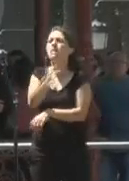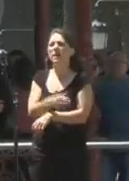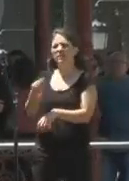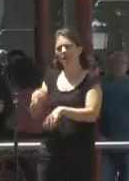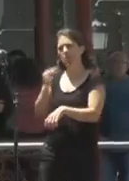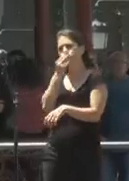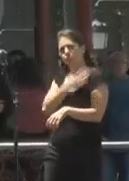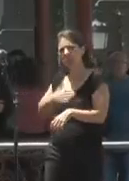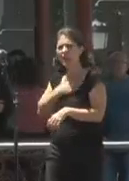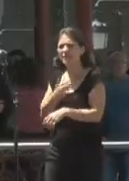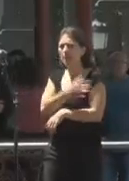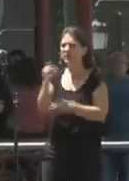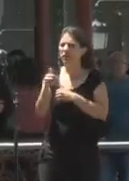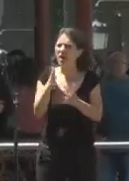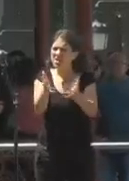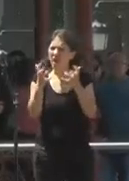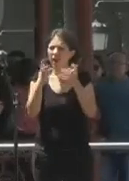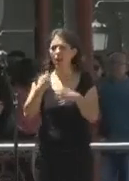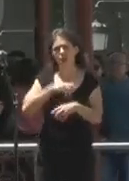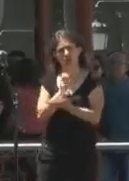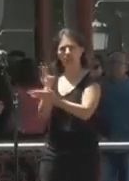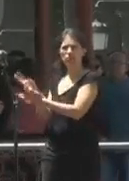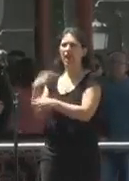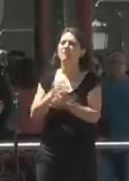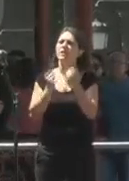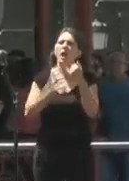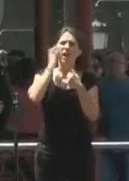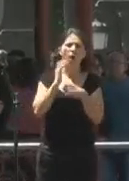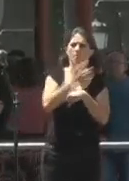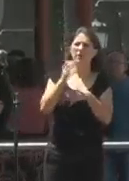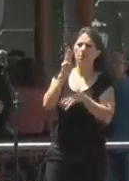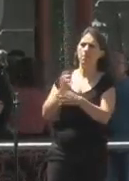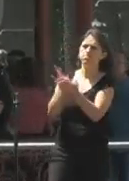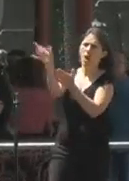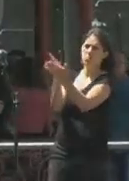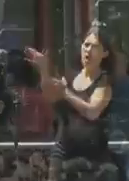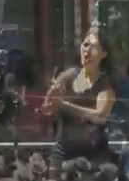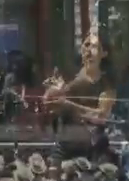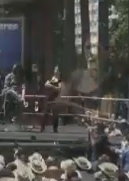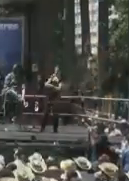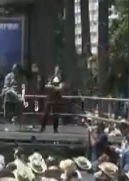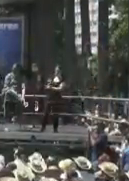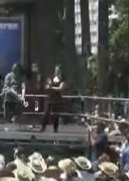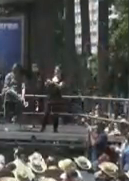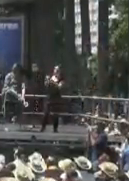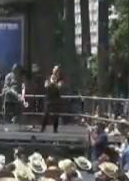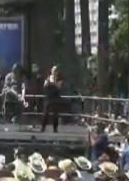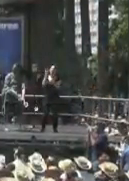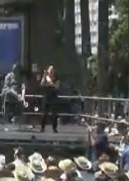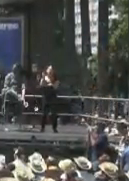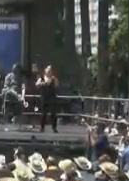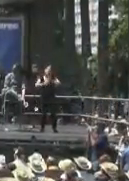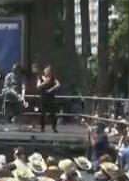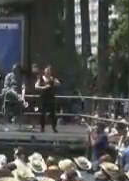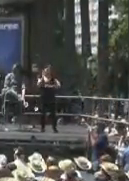bienestar y para ganar el futuro y para echar fuera a Mariano Rajoy y al Partido Popular, que nosotros no creemos que el problema del PP se llame